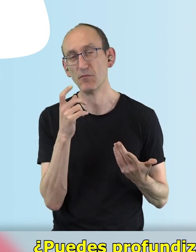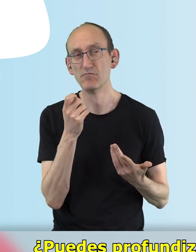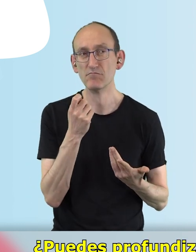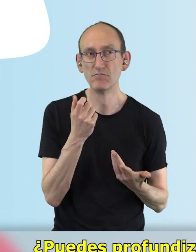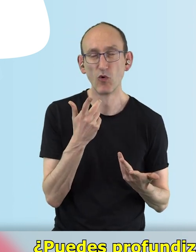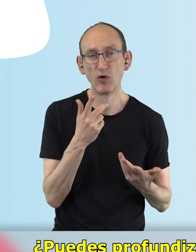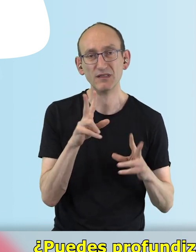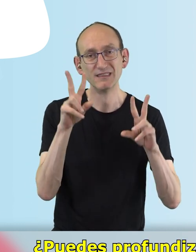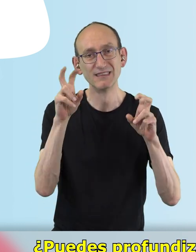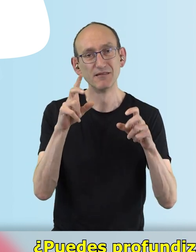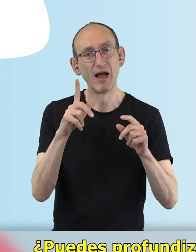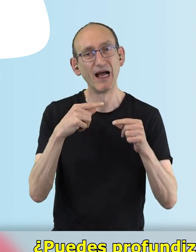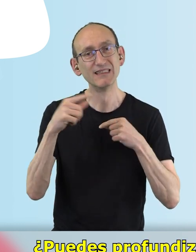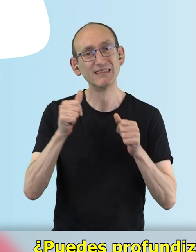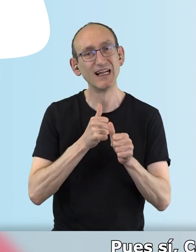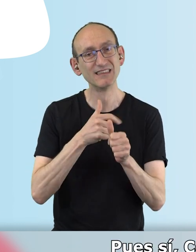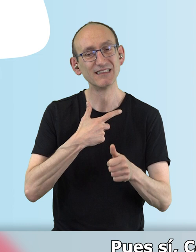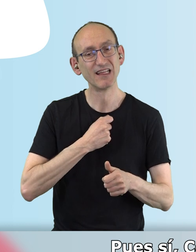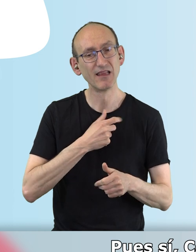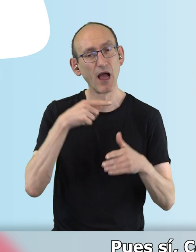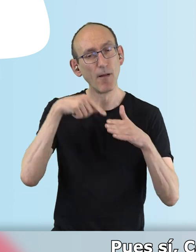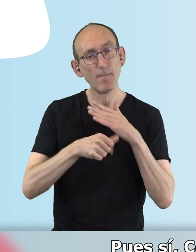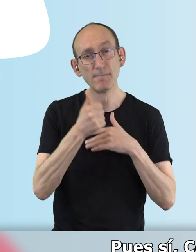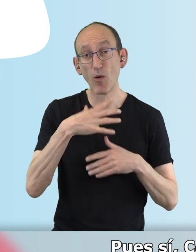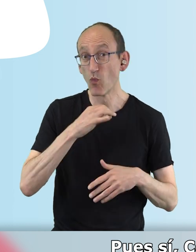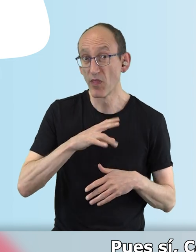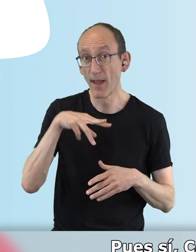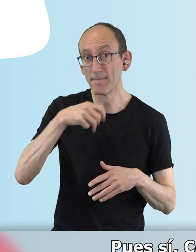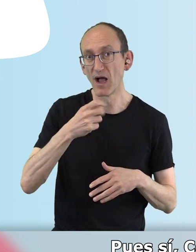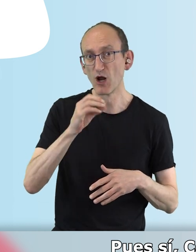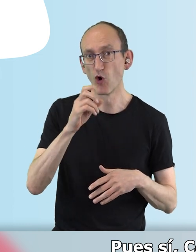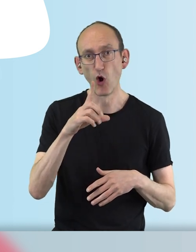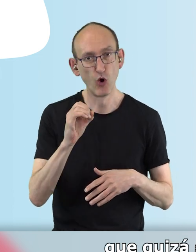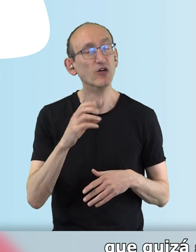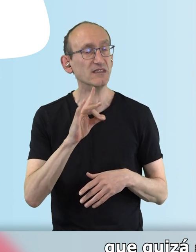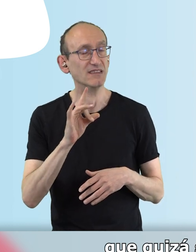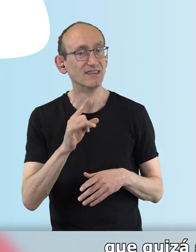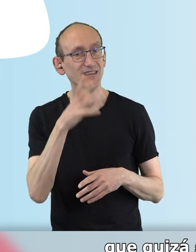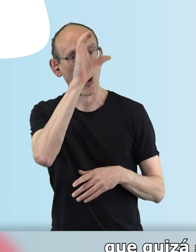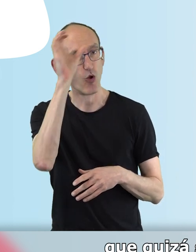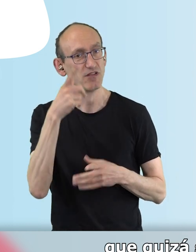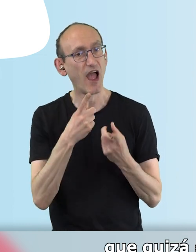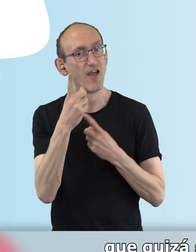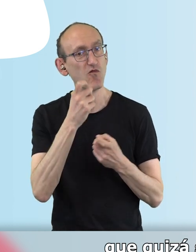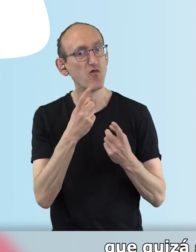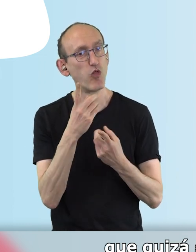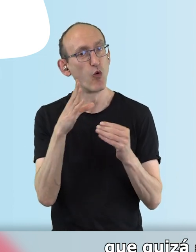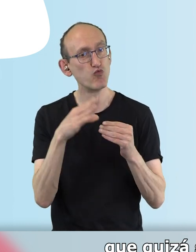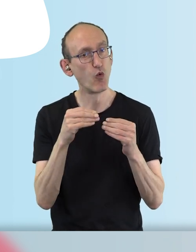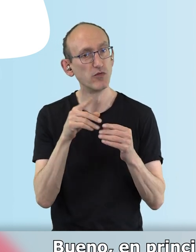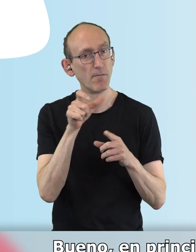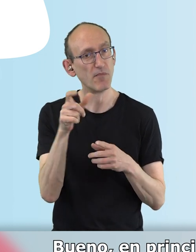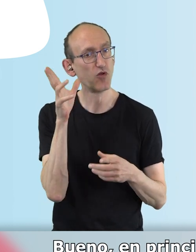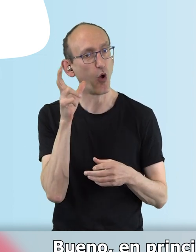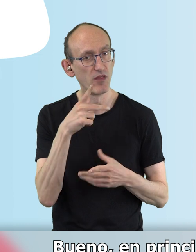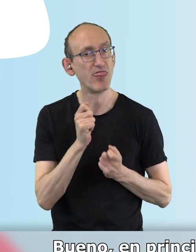un poco más en la teleasistencia, Manolo? Pues sí, Concha. ¿Te puedo dar alguna información que quizás sea útil para las personas que